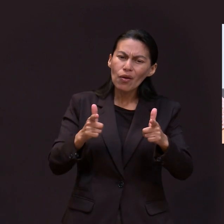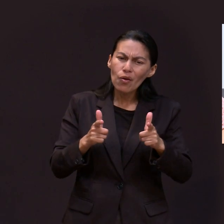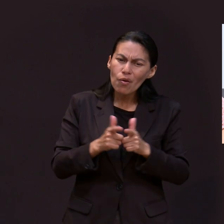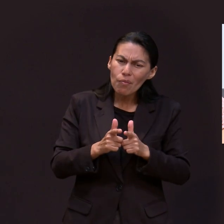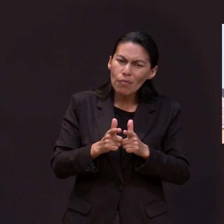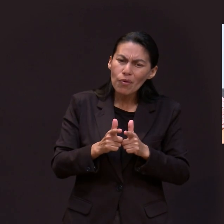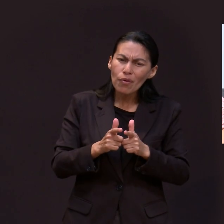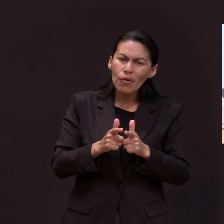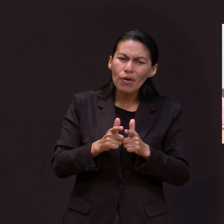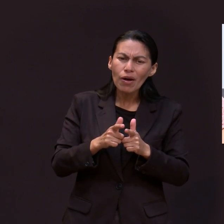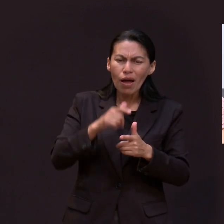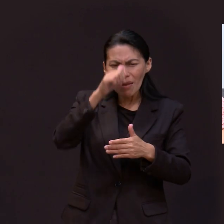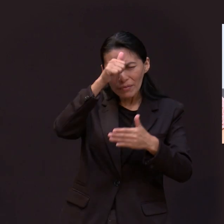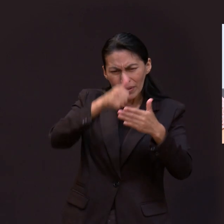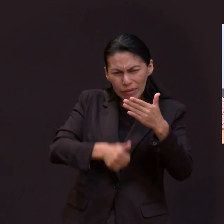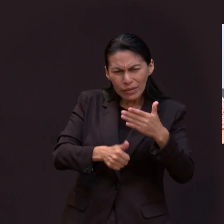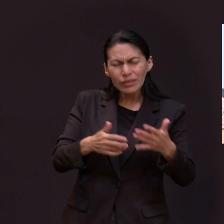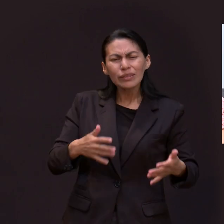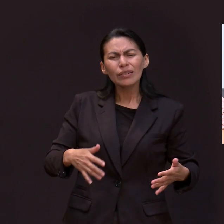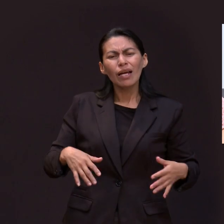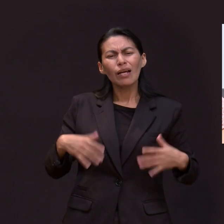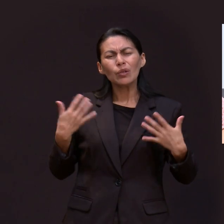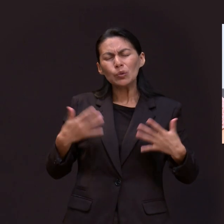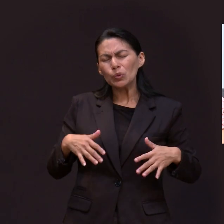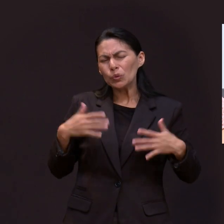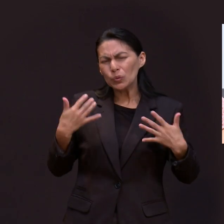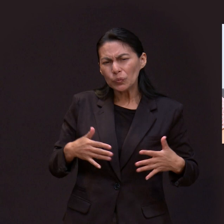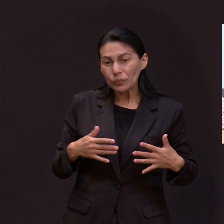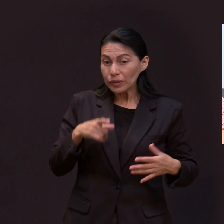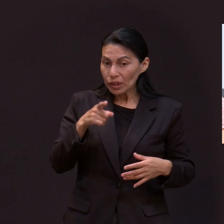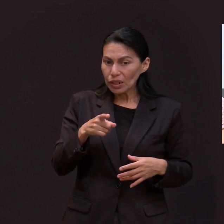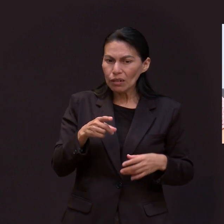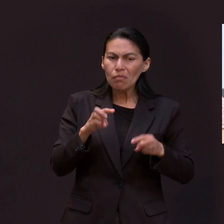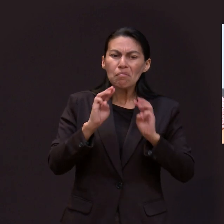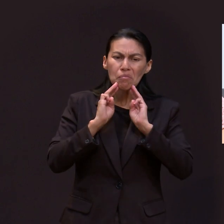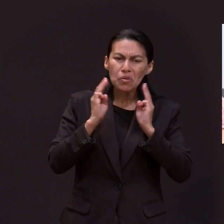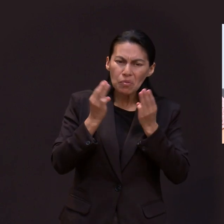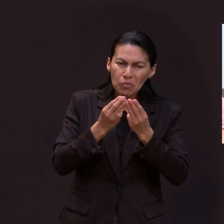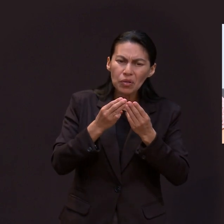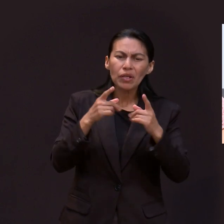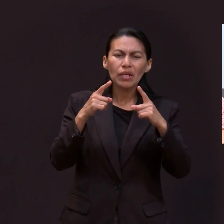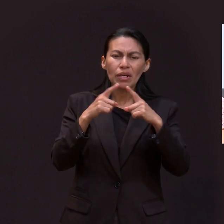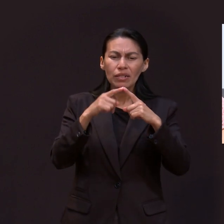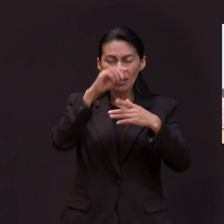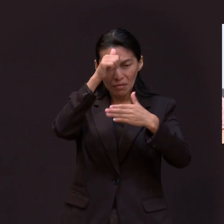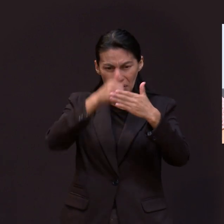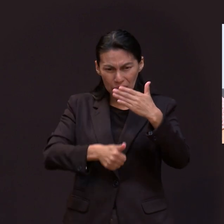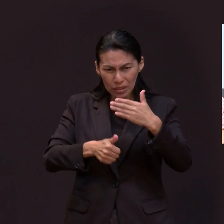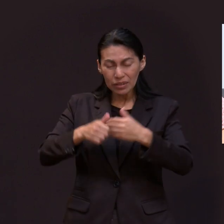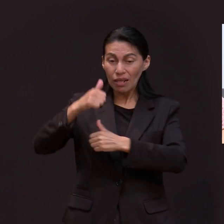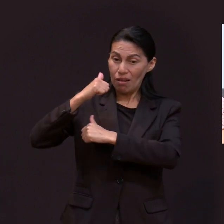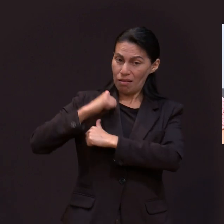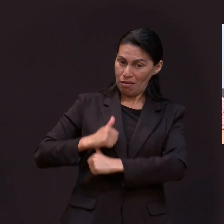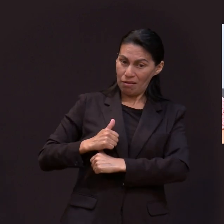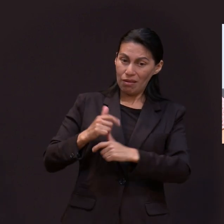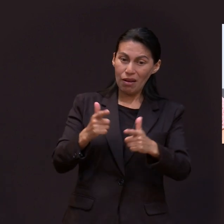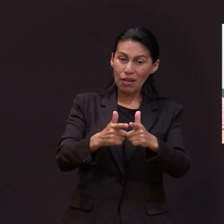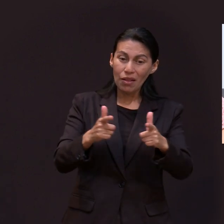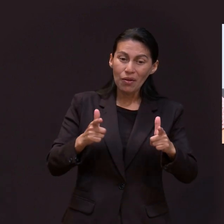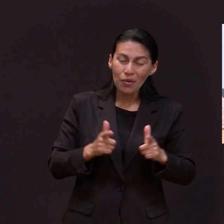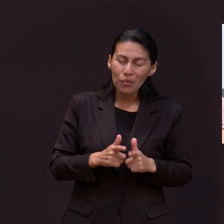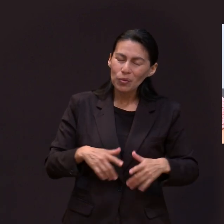tardó en bautizarse pero gracias a dios aceptó y ahora él es miembro de la iglesia es líder del grupo